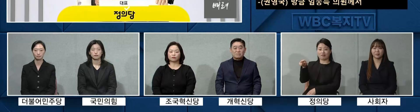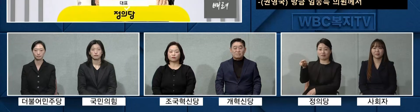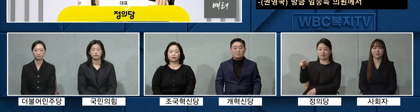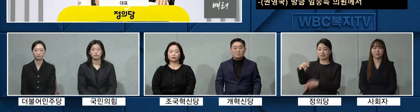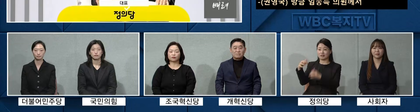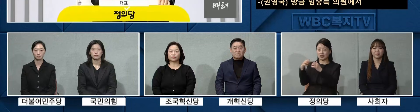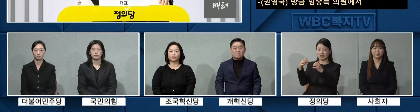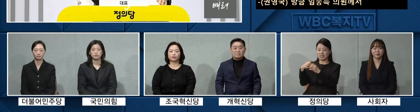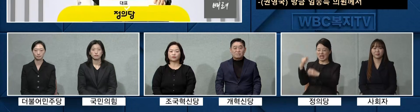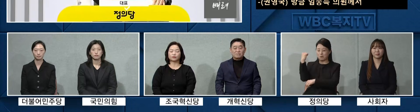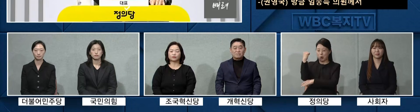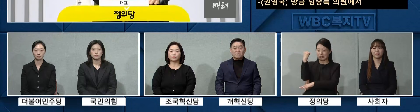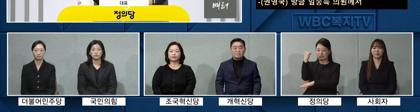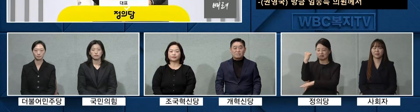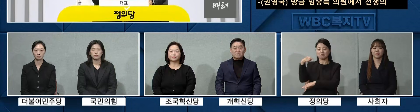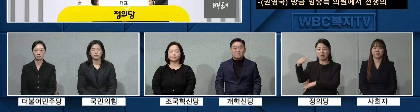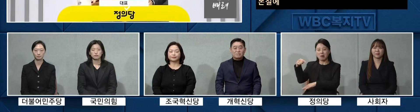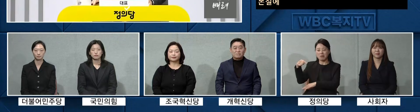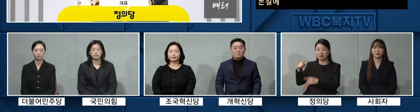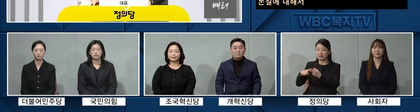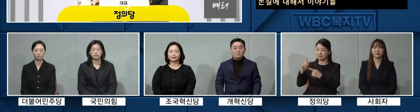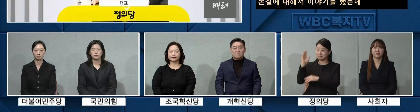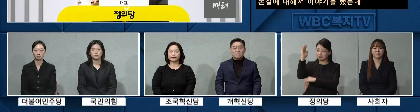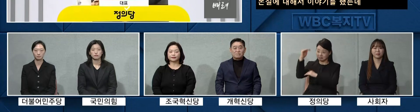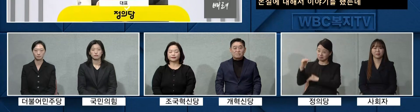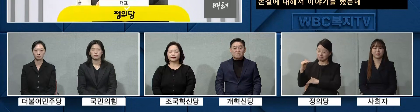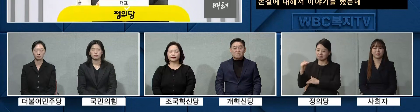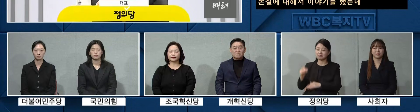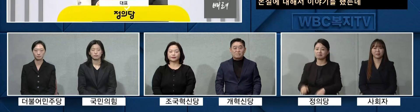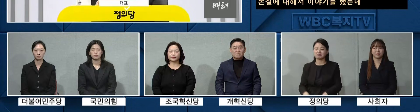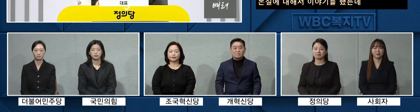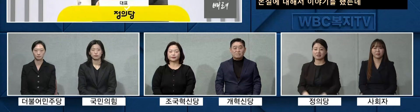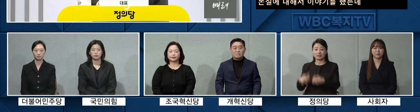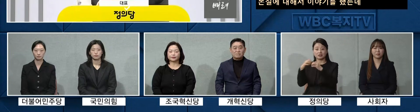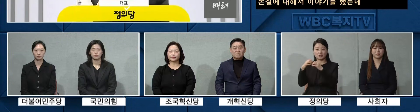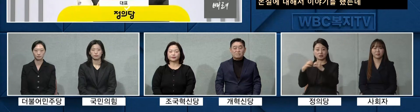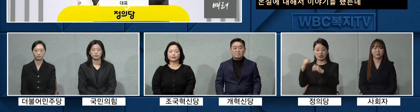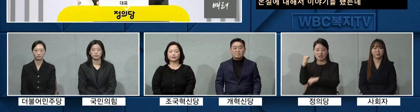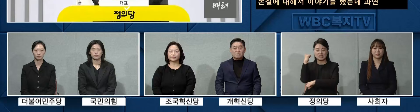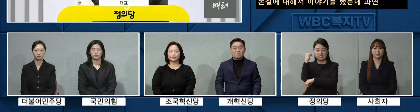전쟁의 본질에 대해서 이야기를 했는데 과연 이 전쟁의